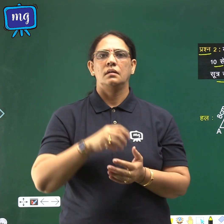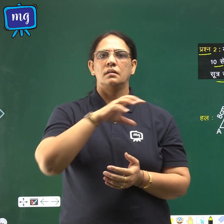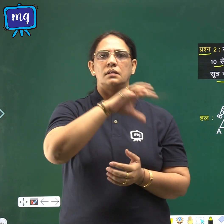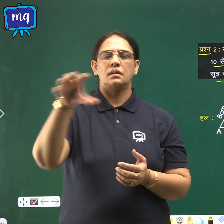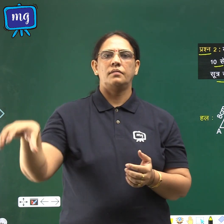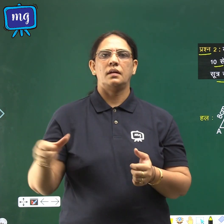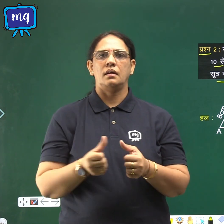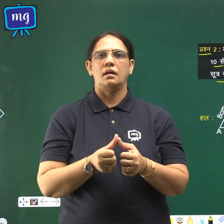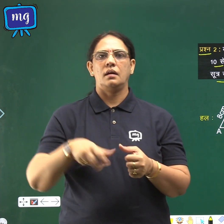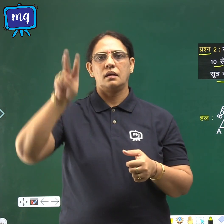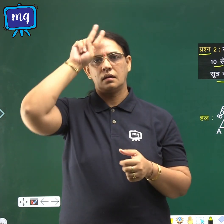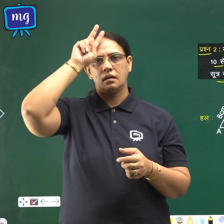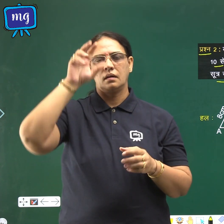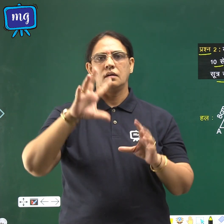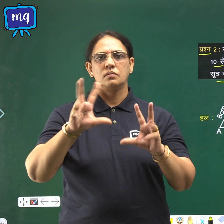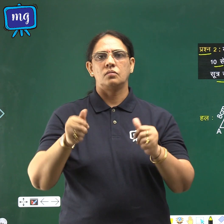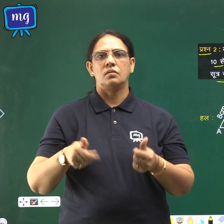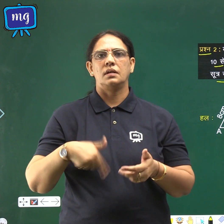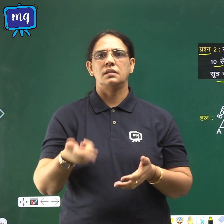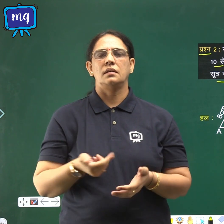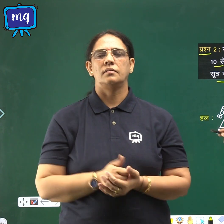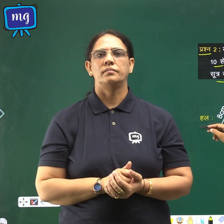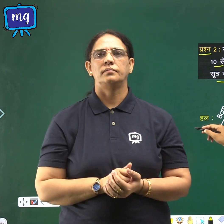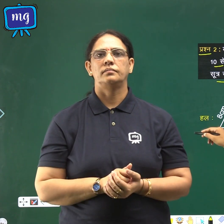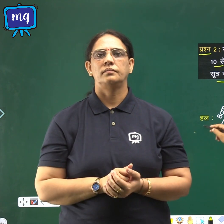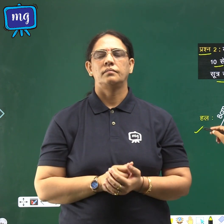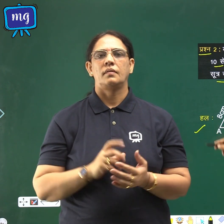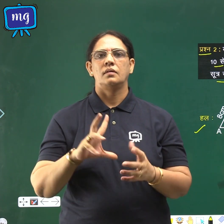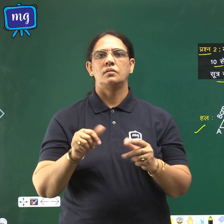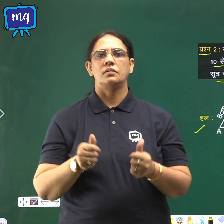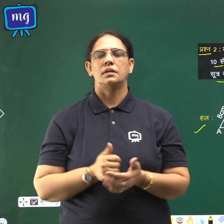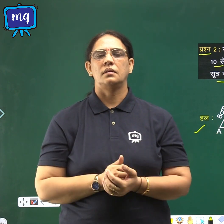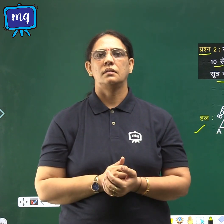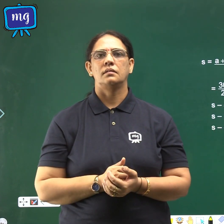क्षेत्रफल ज्ञात कीजिए। सॉल्यूशन